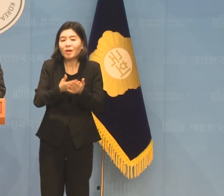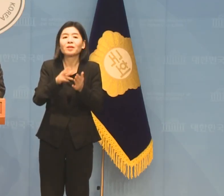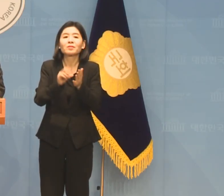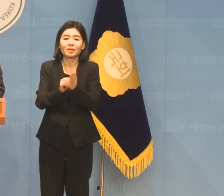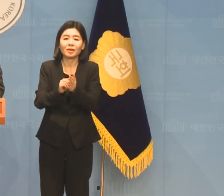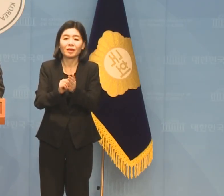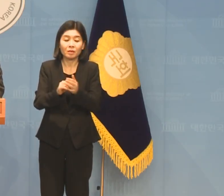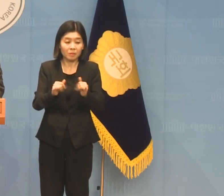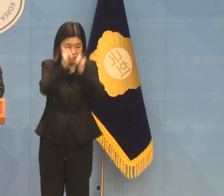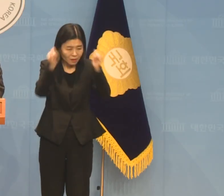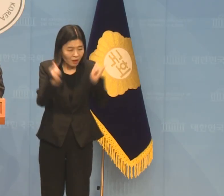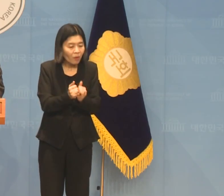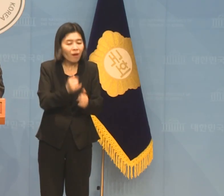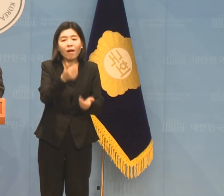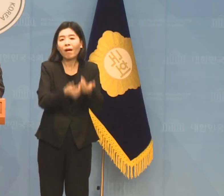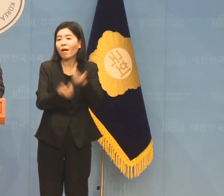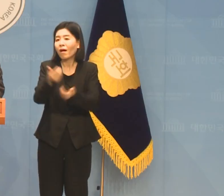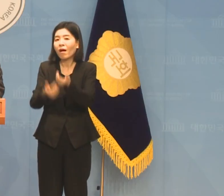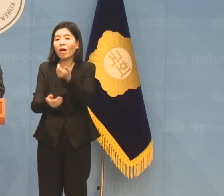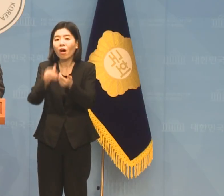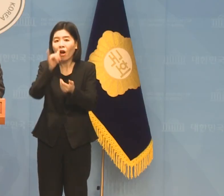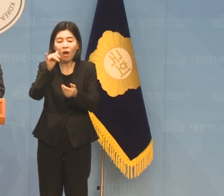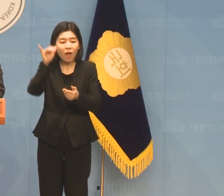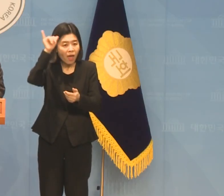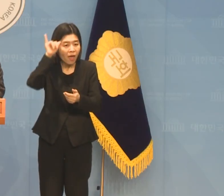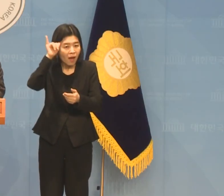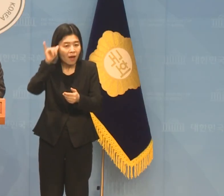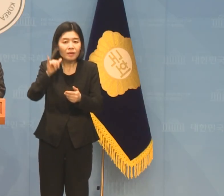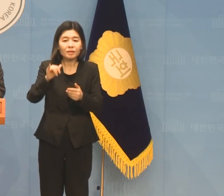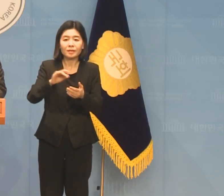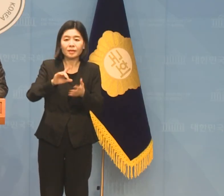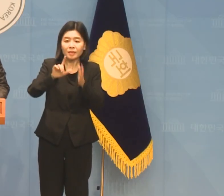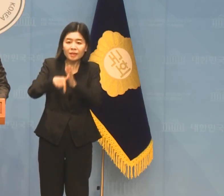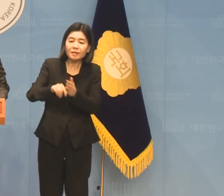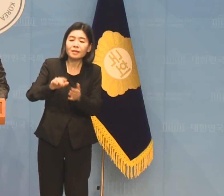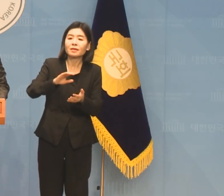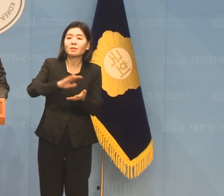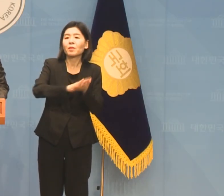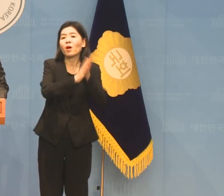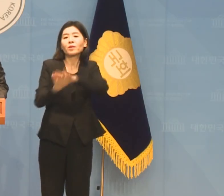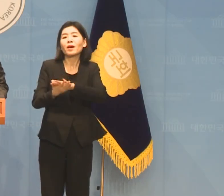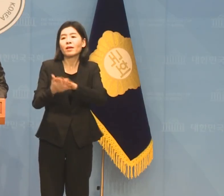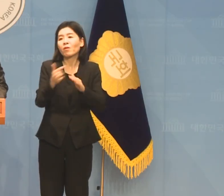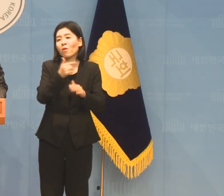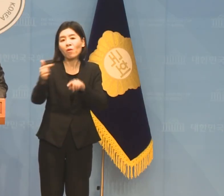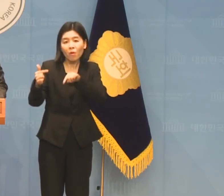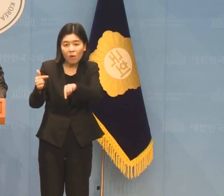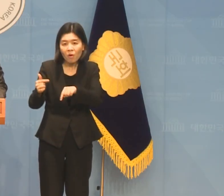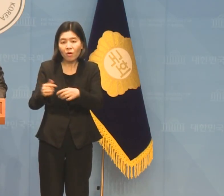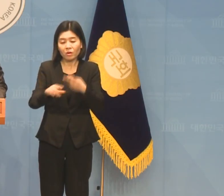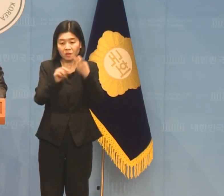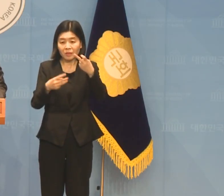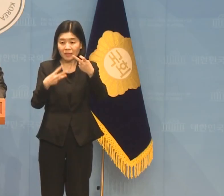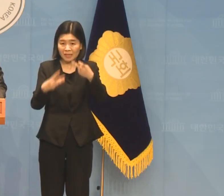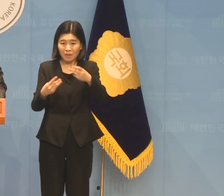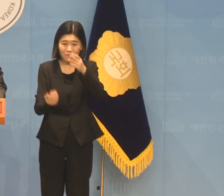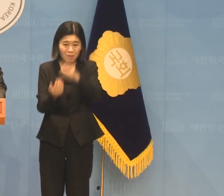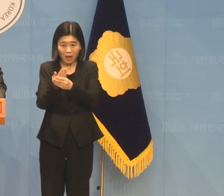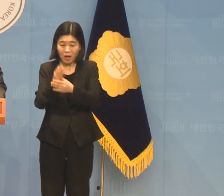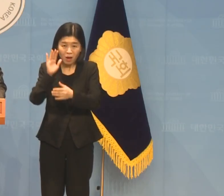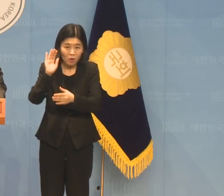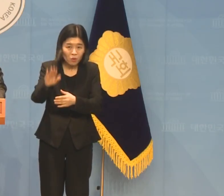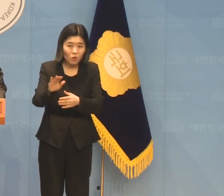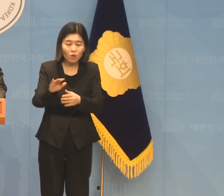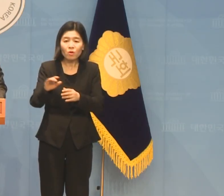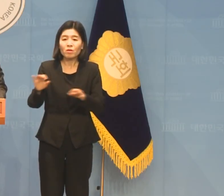사회 갈등을 겪고 있고 AI와 로보틱스의 패러다임 전환 시대를 맞고 있습니다. 더하여 12.3 이후 망가진